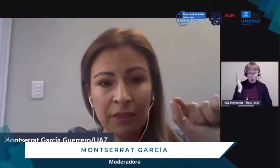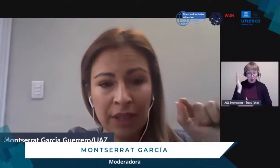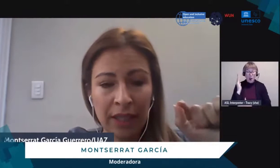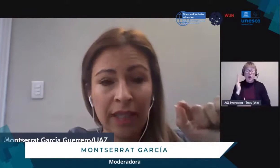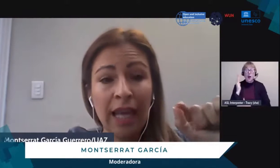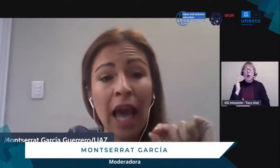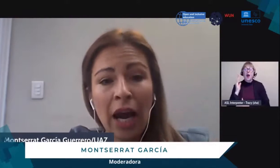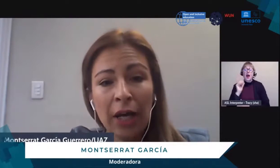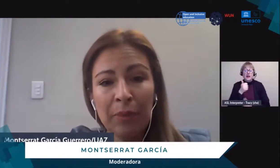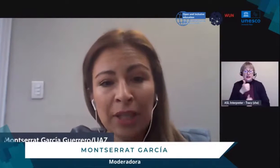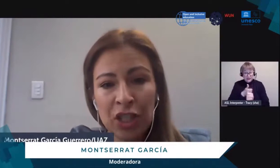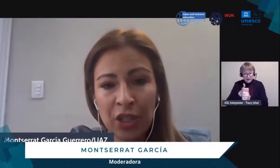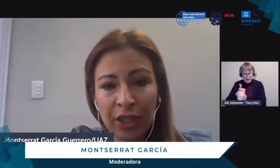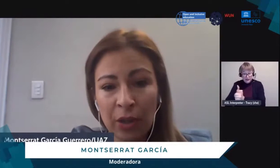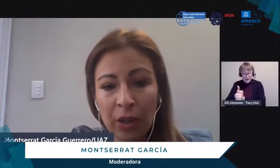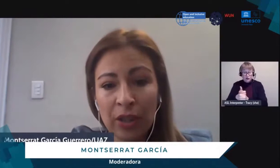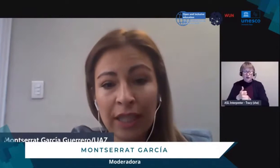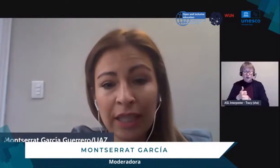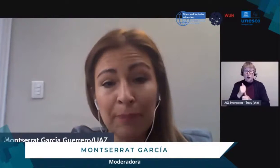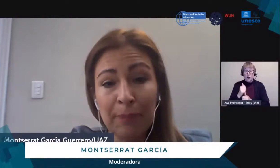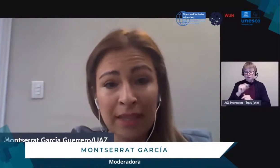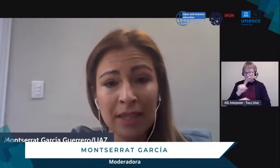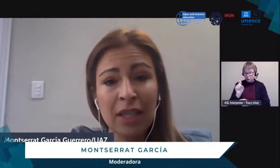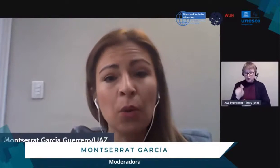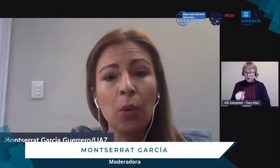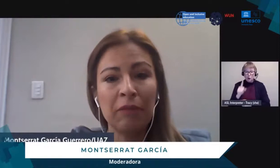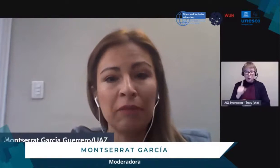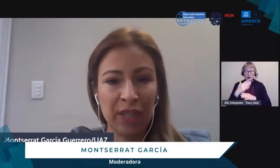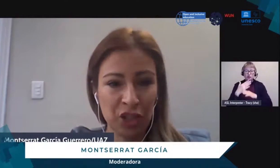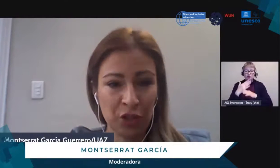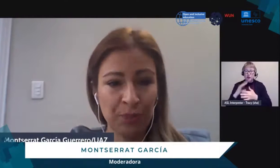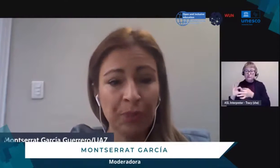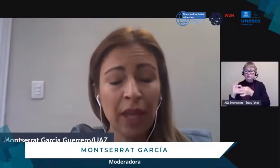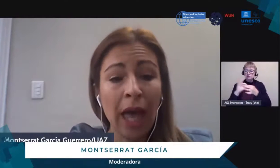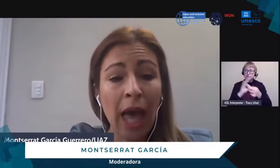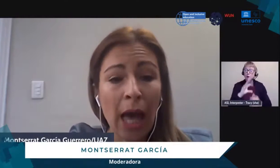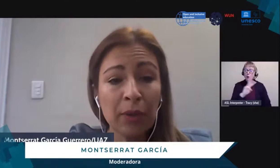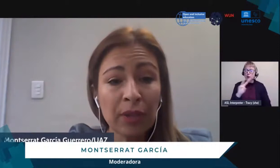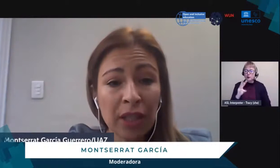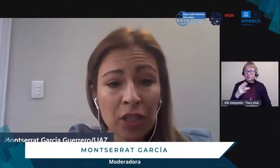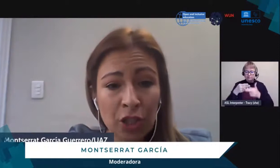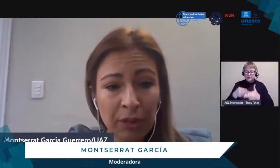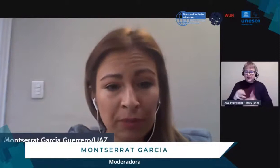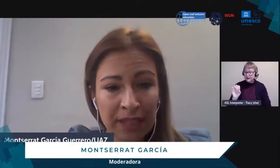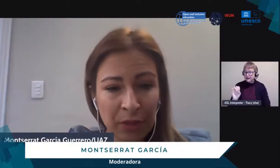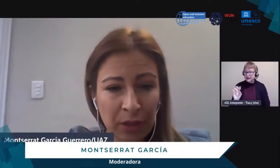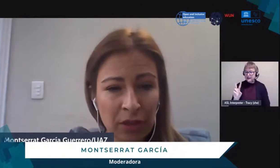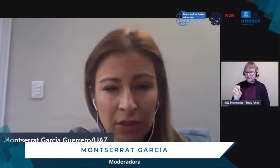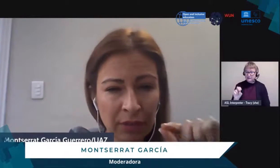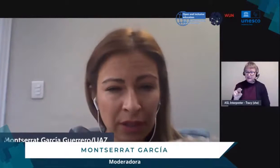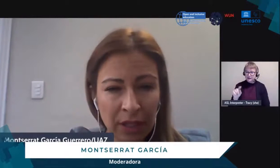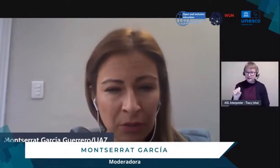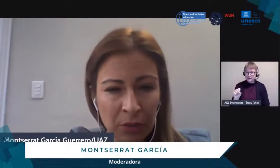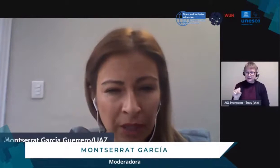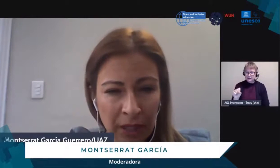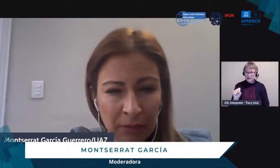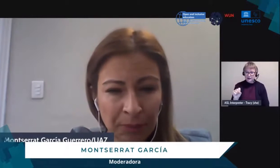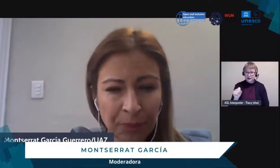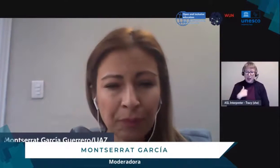se comparten en la página de los eventos. Voy a compartir mi pantalla por un momento